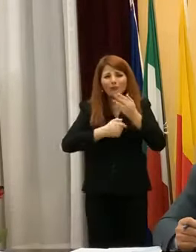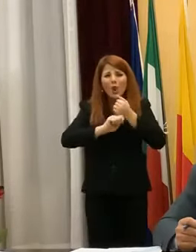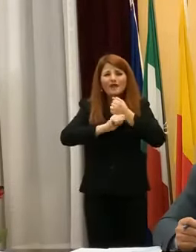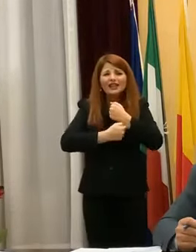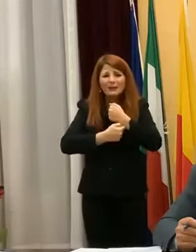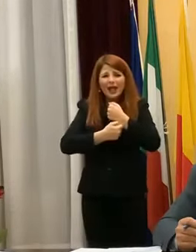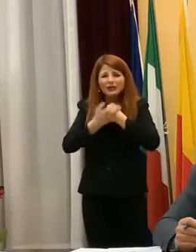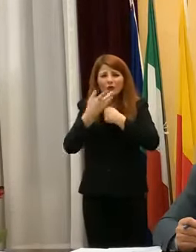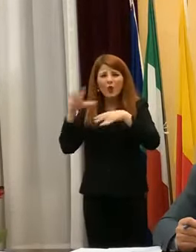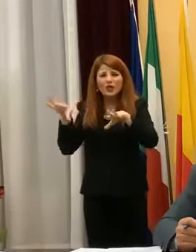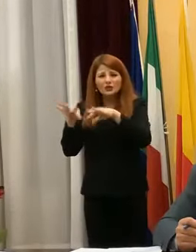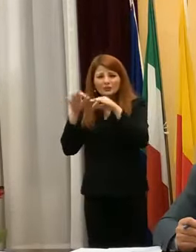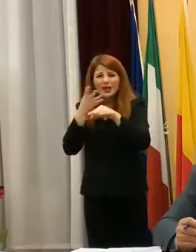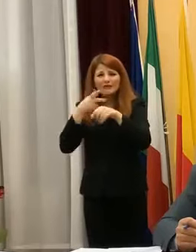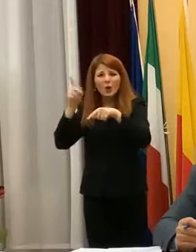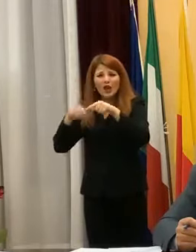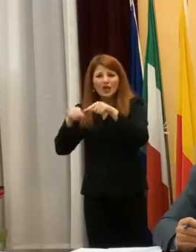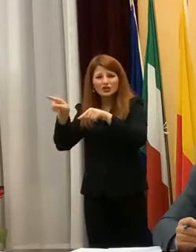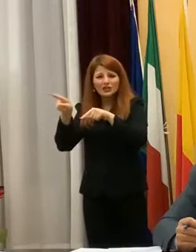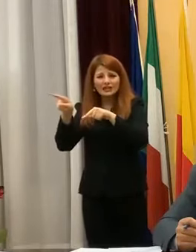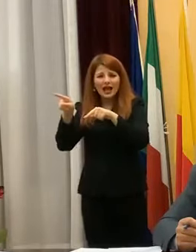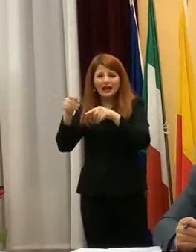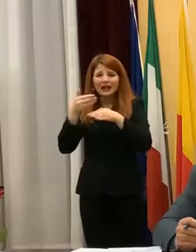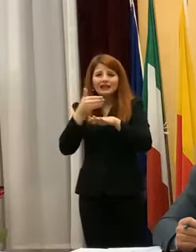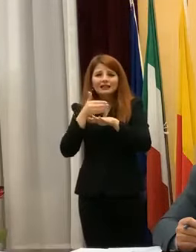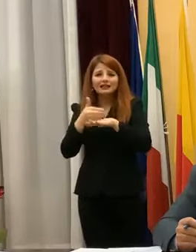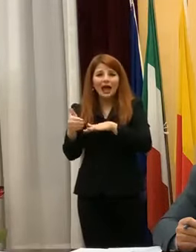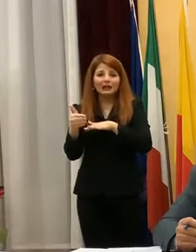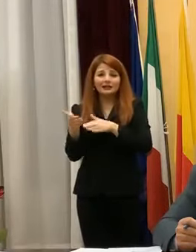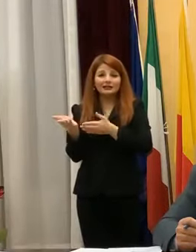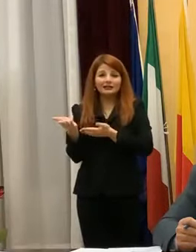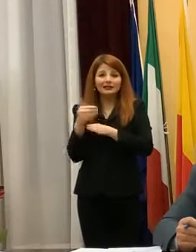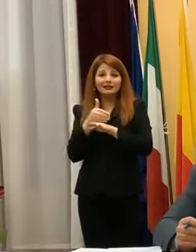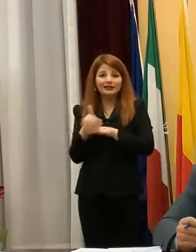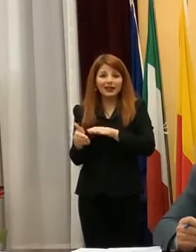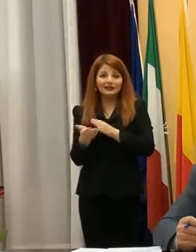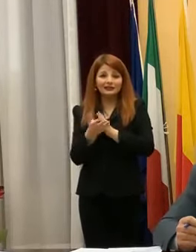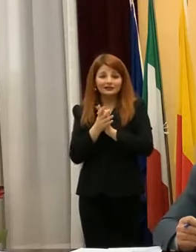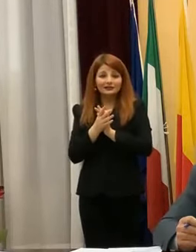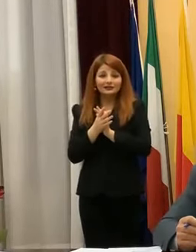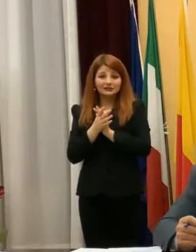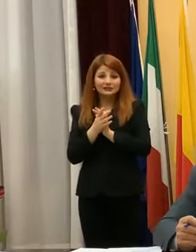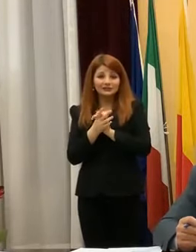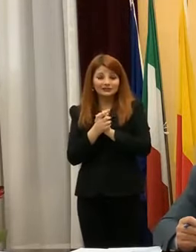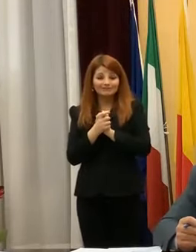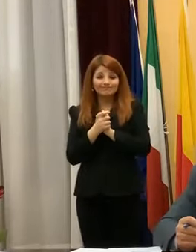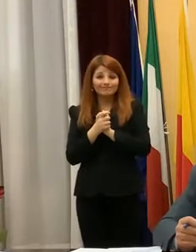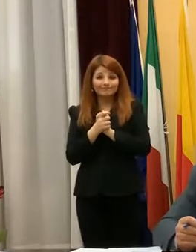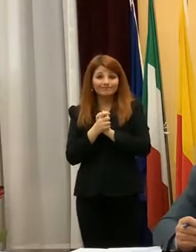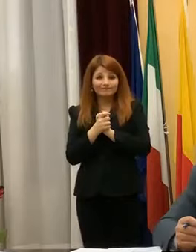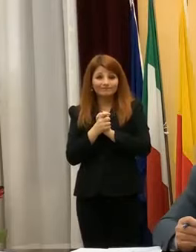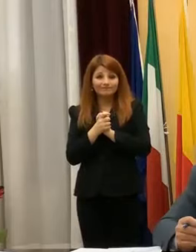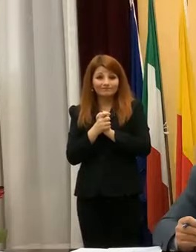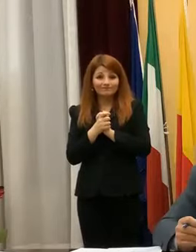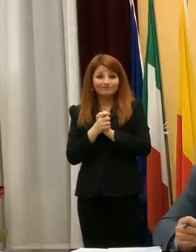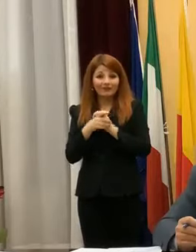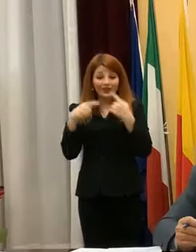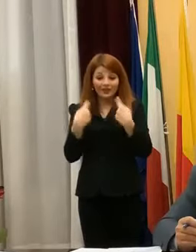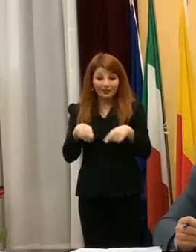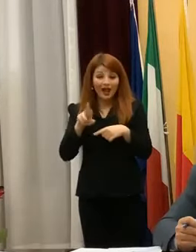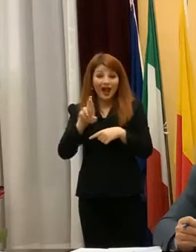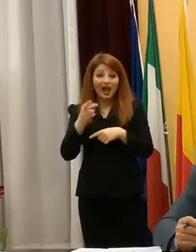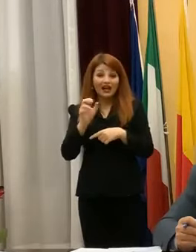provvedimento, e qui non vedo l'ora di confrontarmi con l'assessore Razza in tribunale, andava fatto già